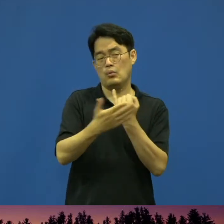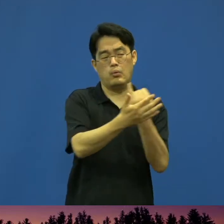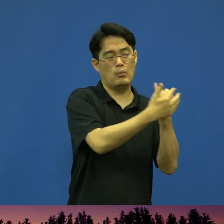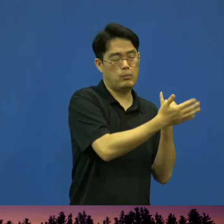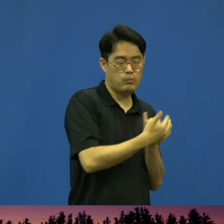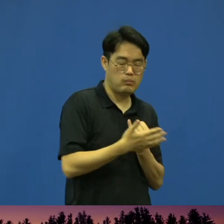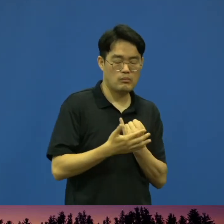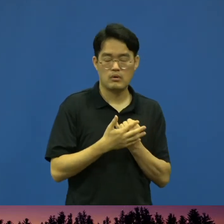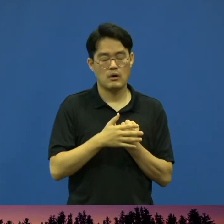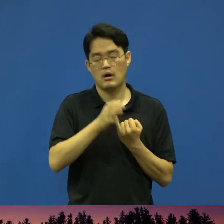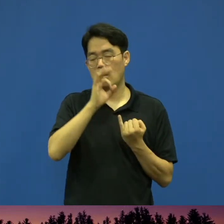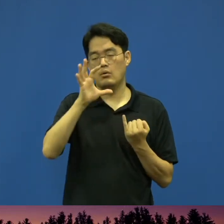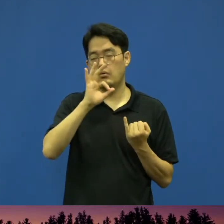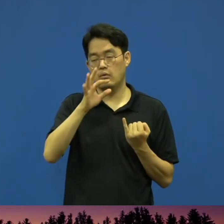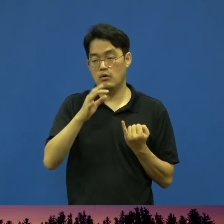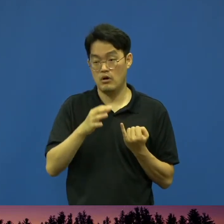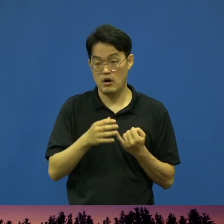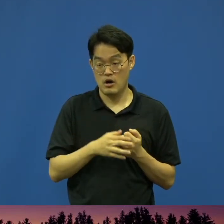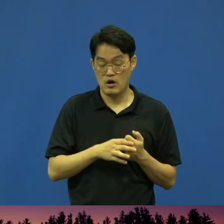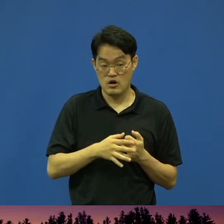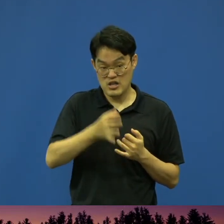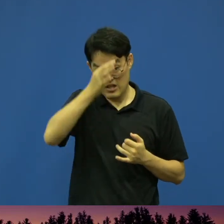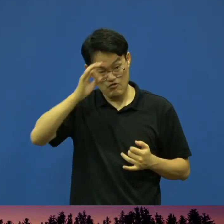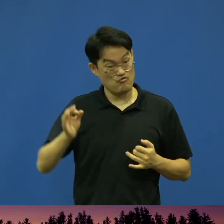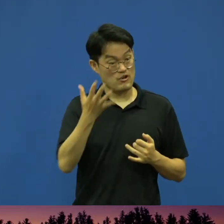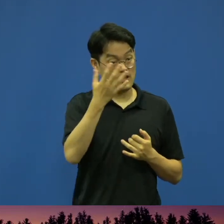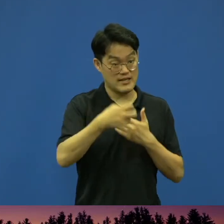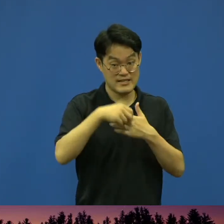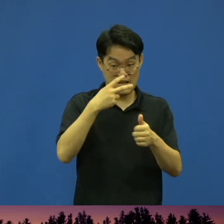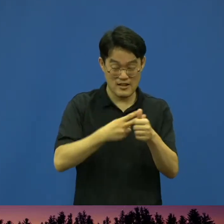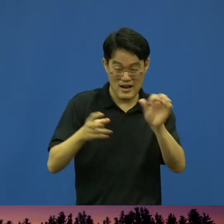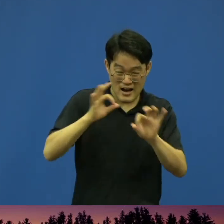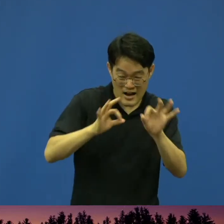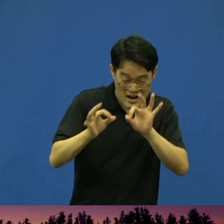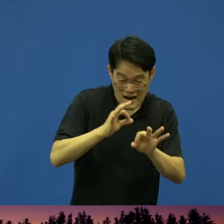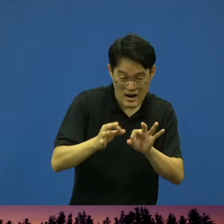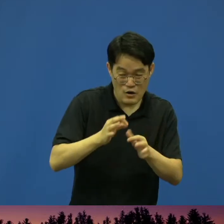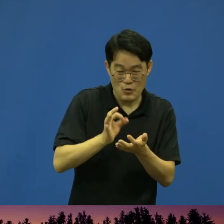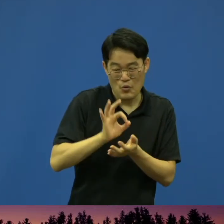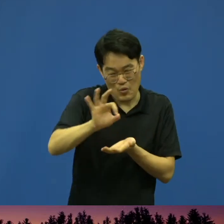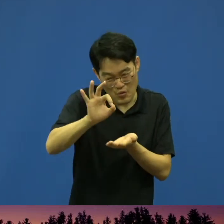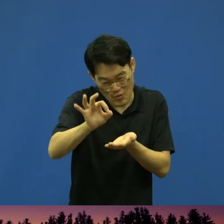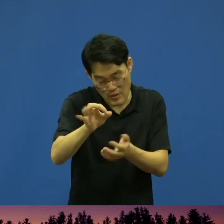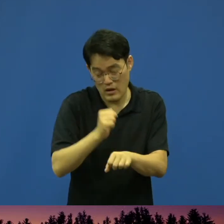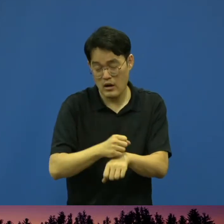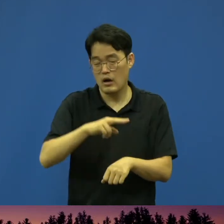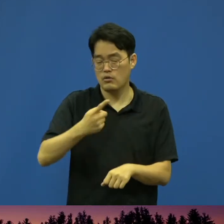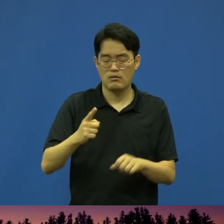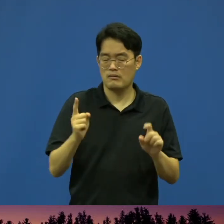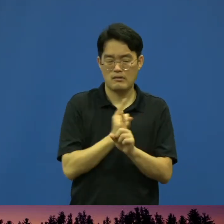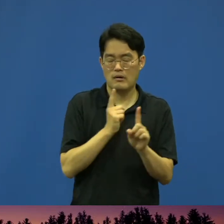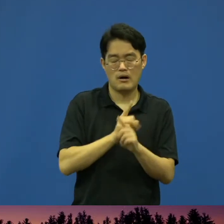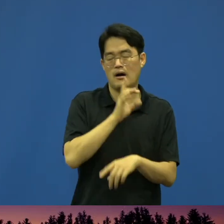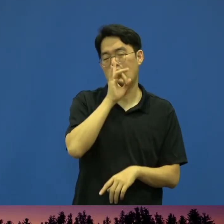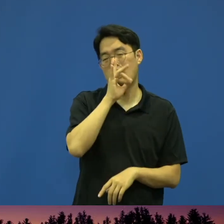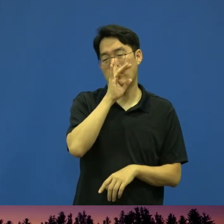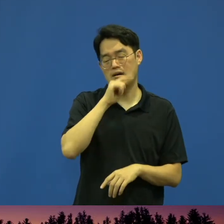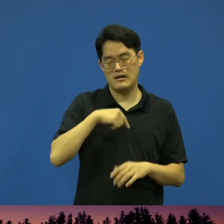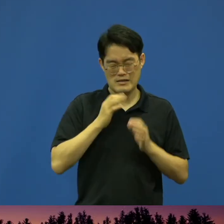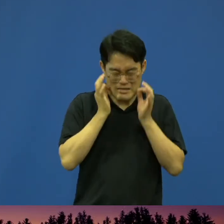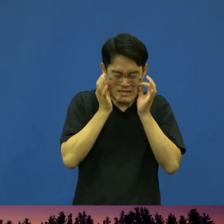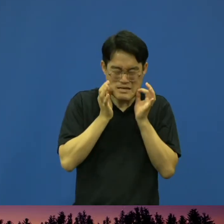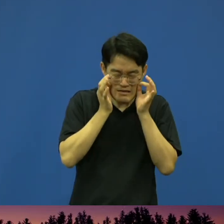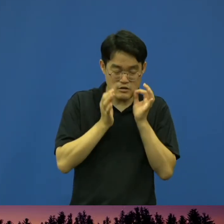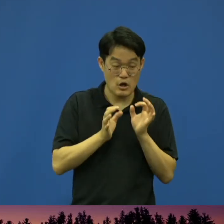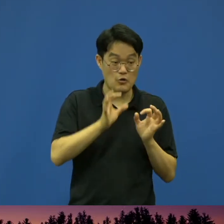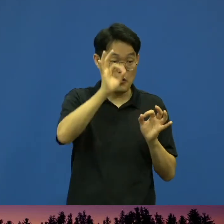찾아가도 그녀를 도와줄 사람은 아무도 없었습니다. 그리고 자신의 열심과 노력도 이제는 휴지 조각이 되었습니다. 모아놓은